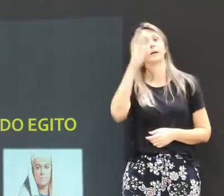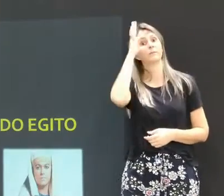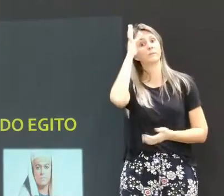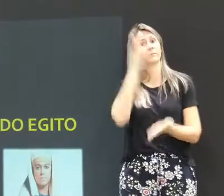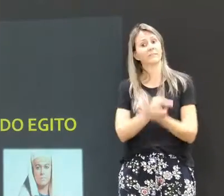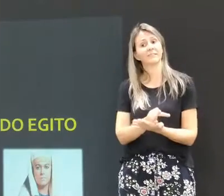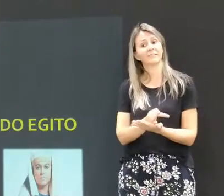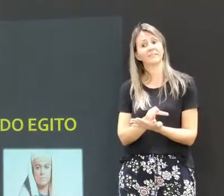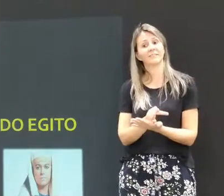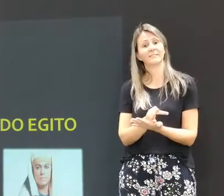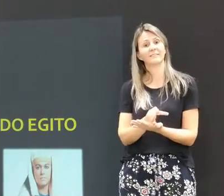A fé.